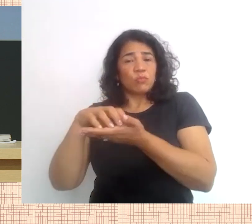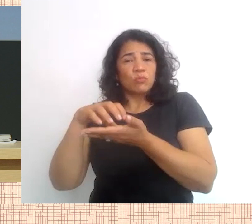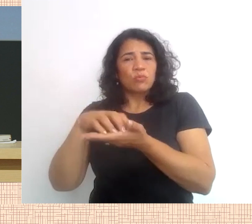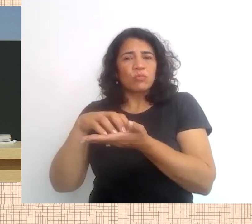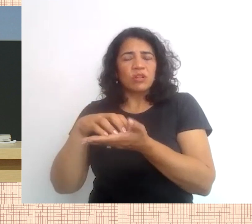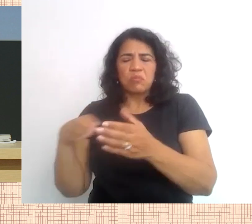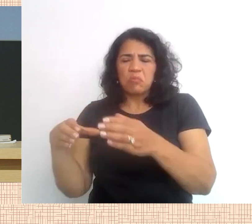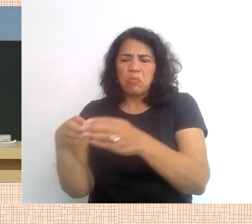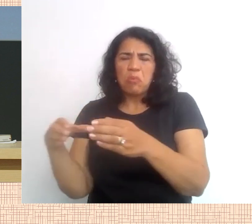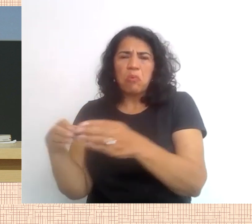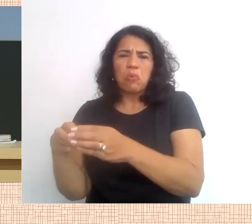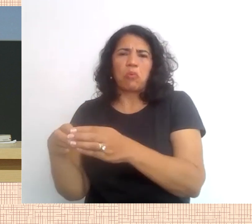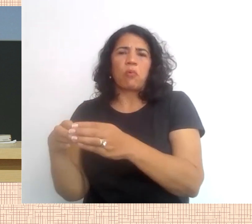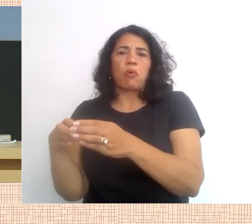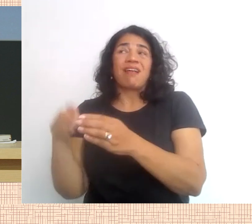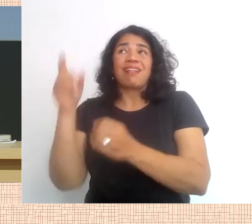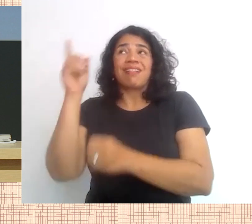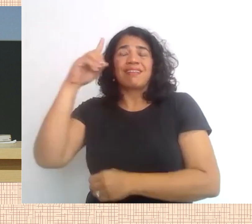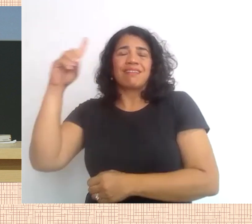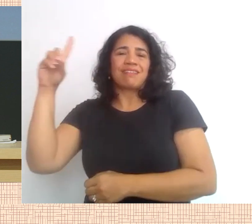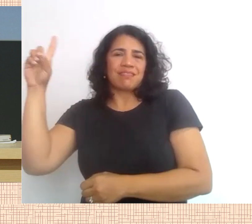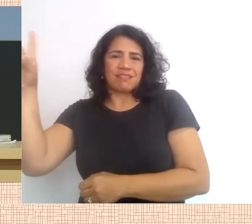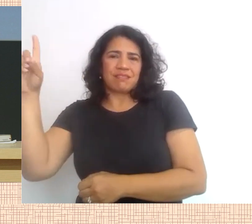Cadê esses jovens?